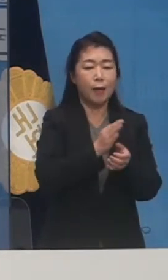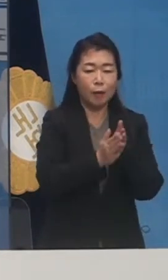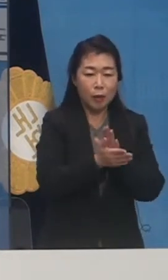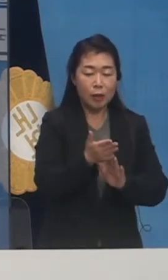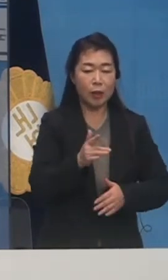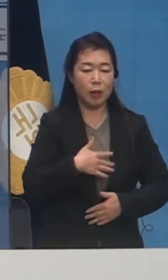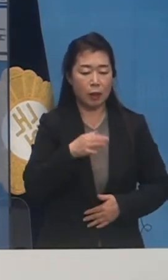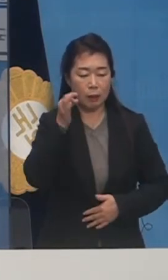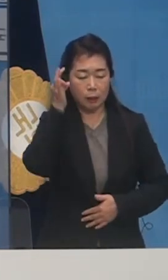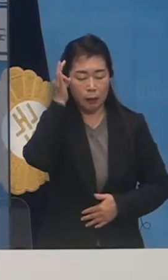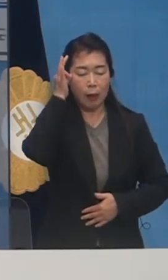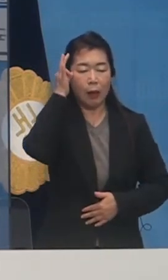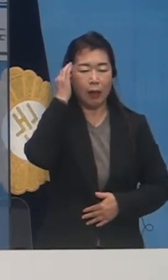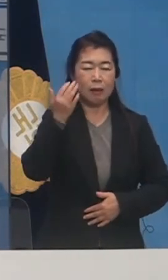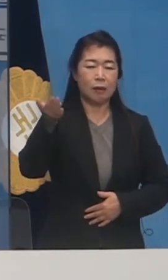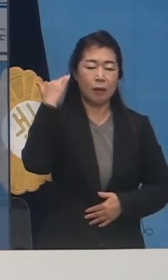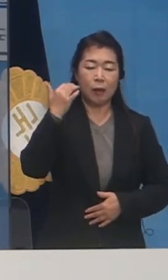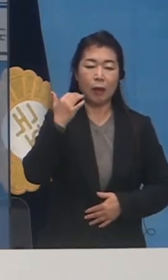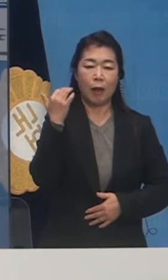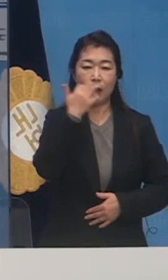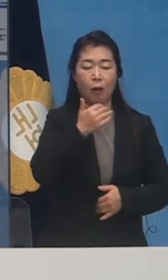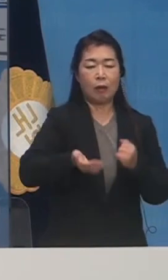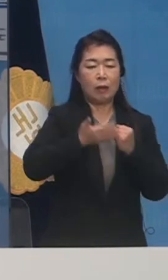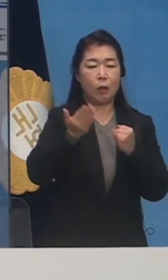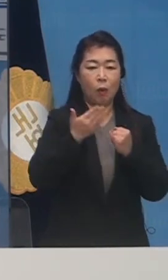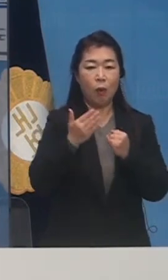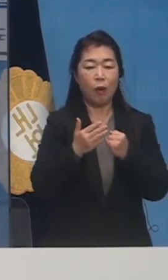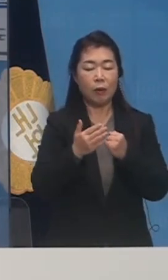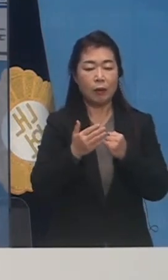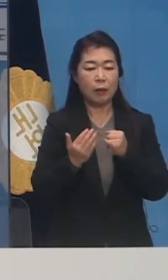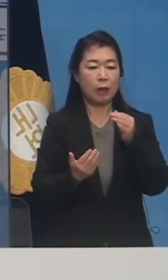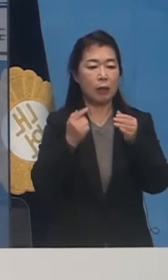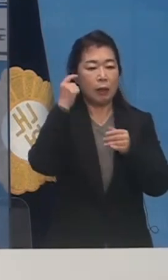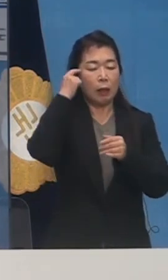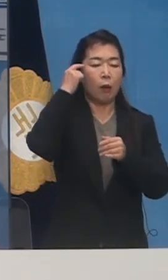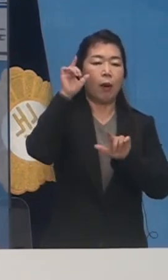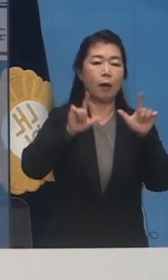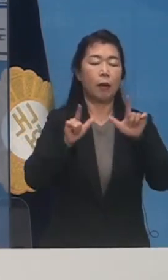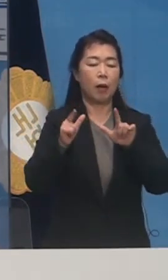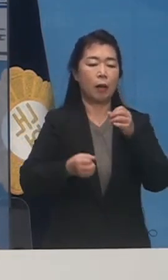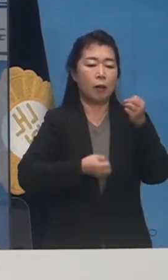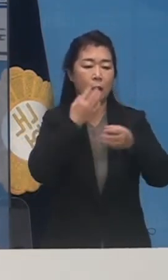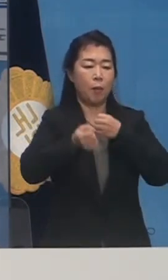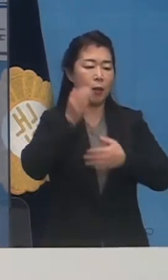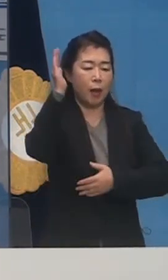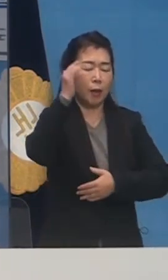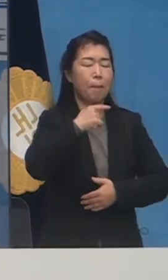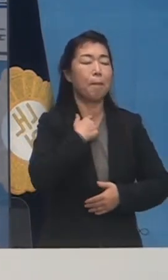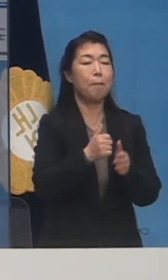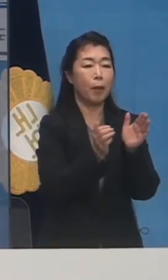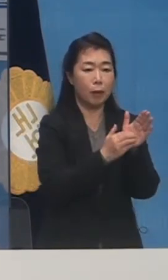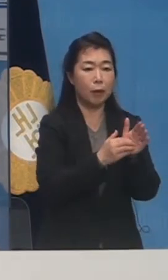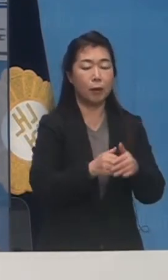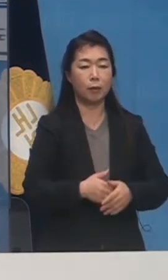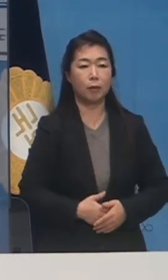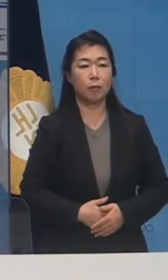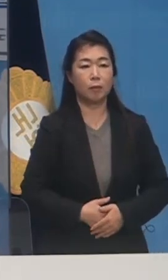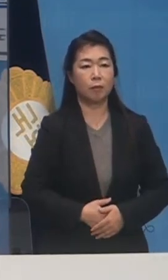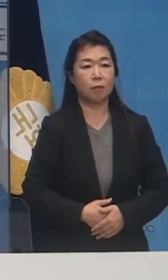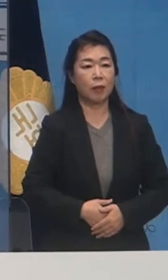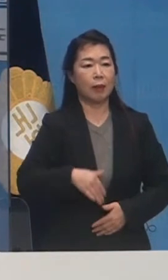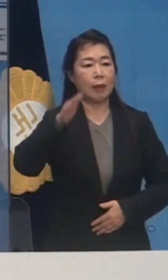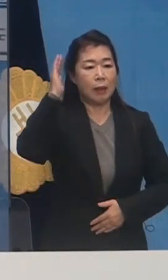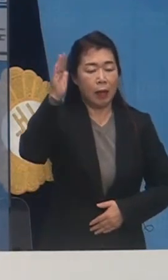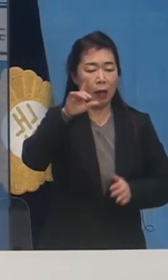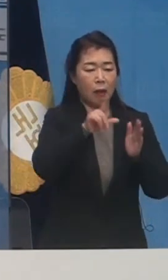없이 떠올리기 괴로운 피해 사실을 지속적으로 진술해야만 했습니다. 진술을